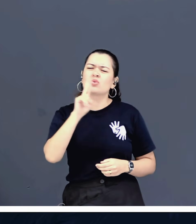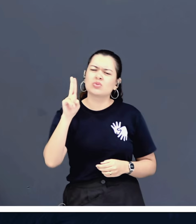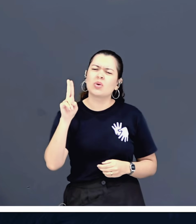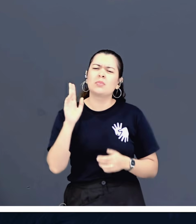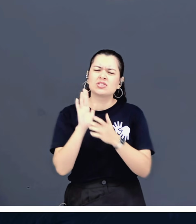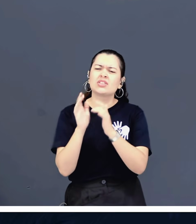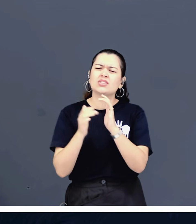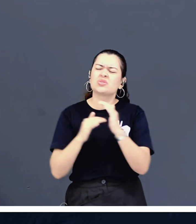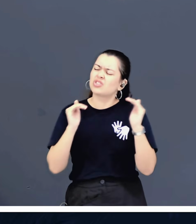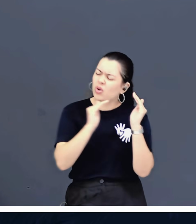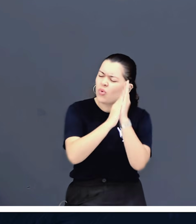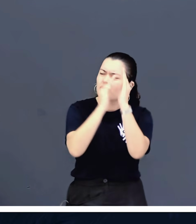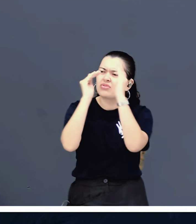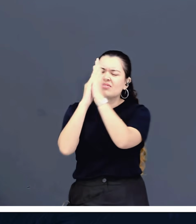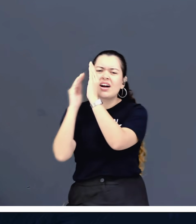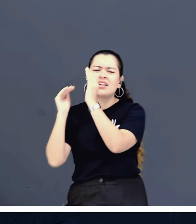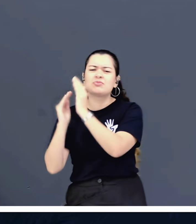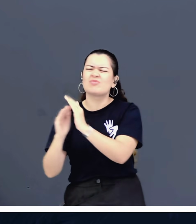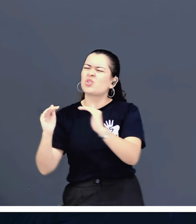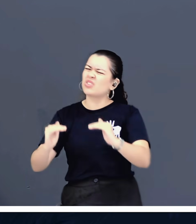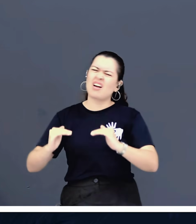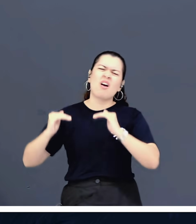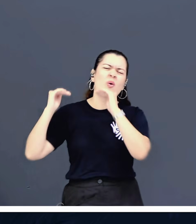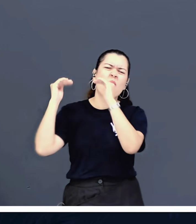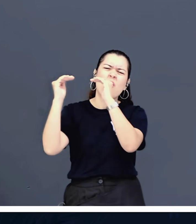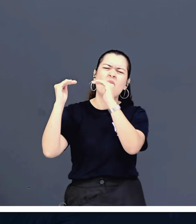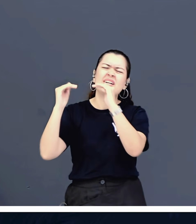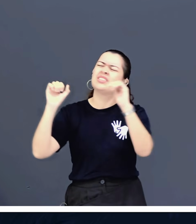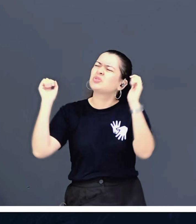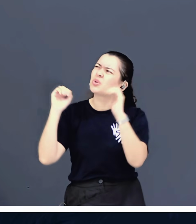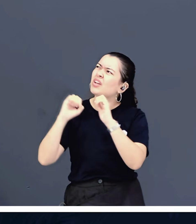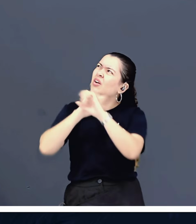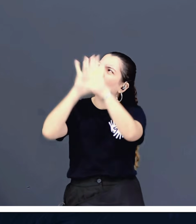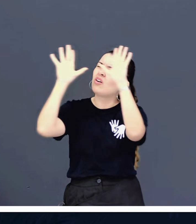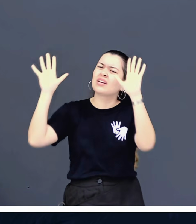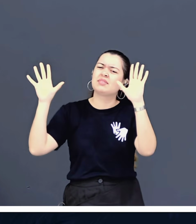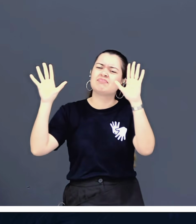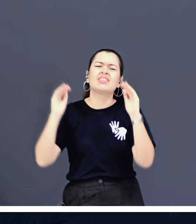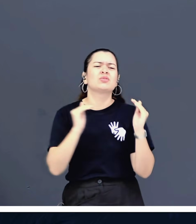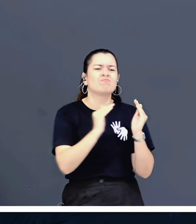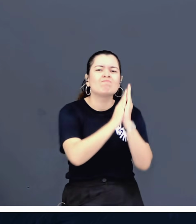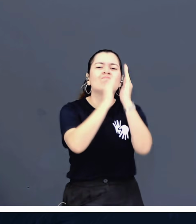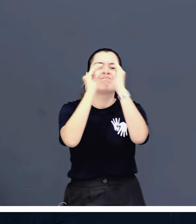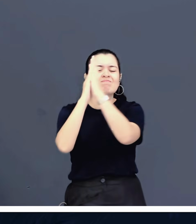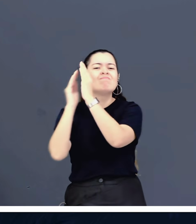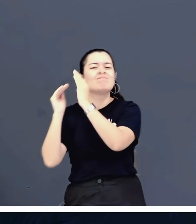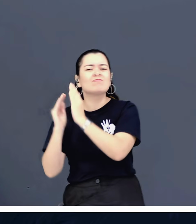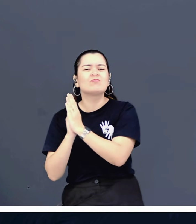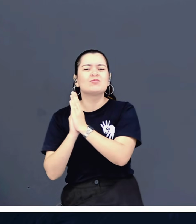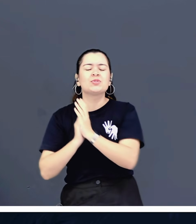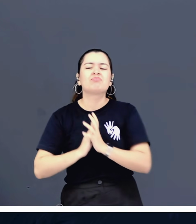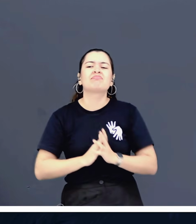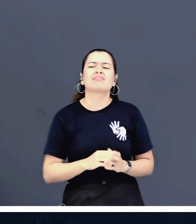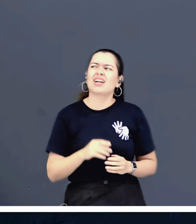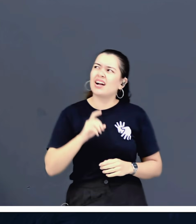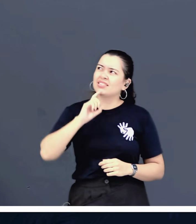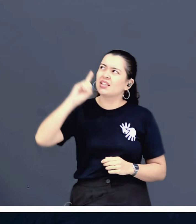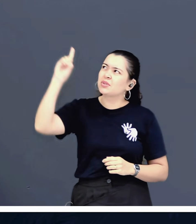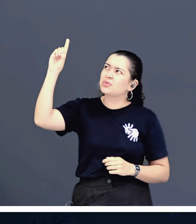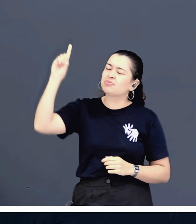louvado. Toda a honra, toda a glória e todo o louvor sejam dados a Ele nesta